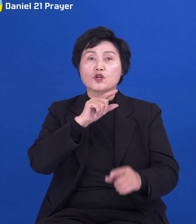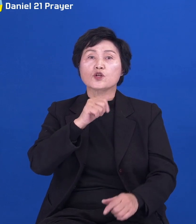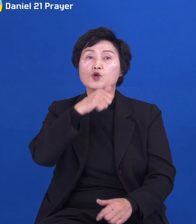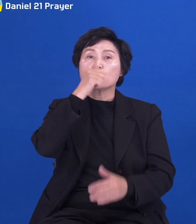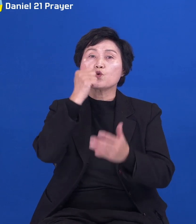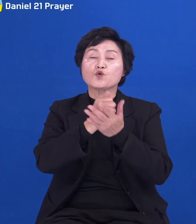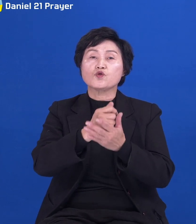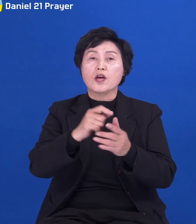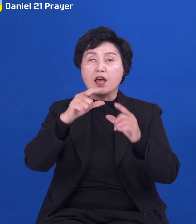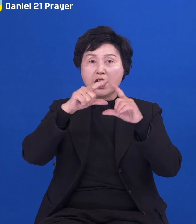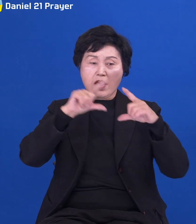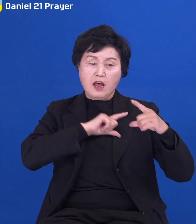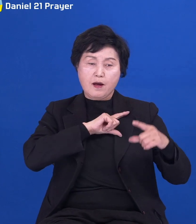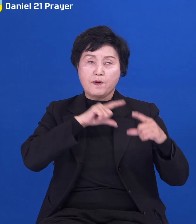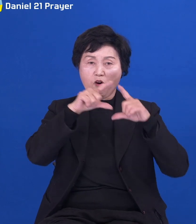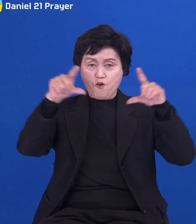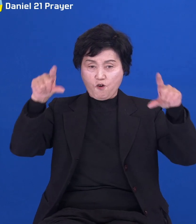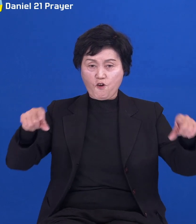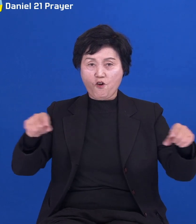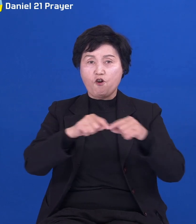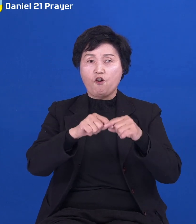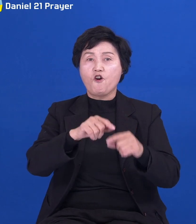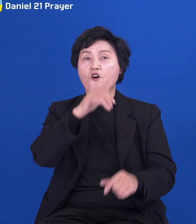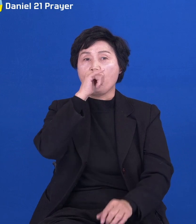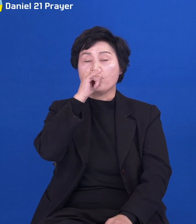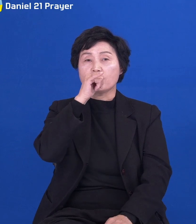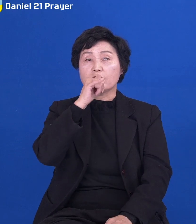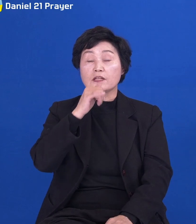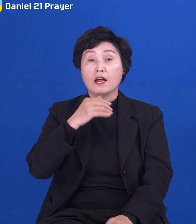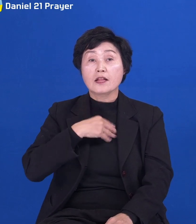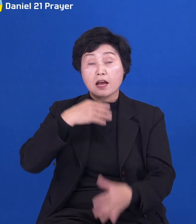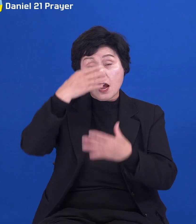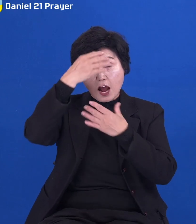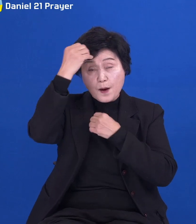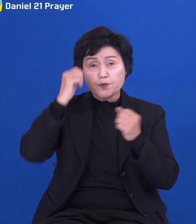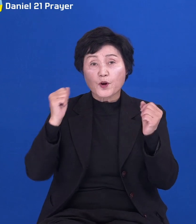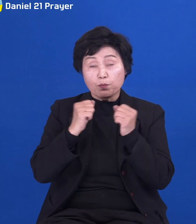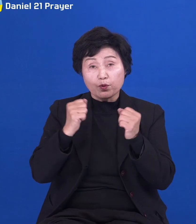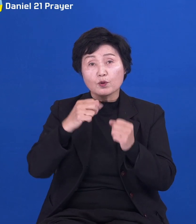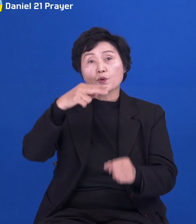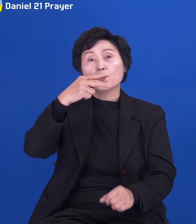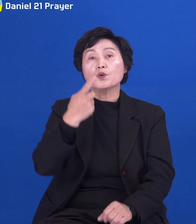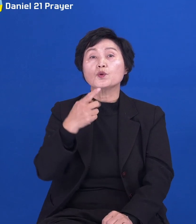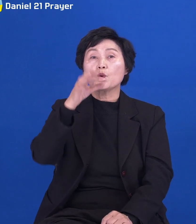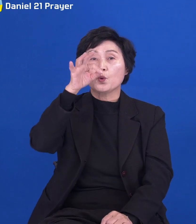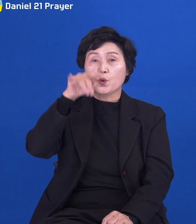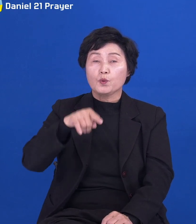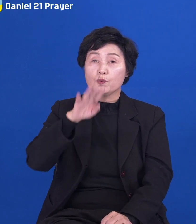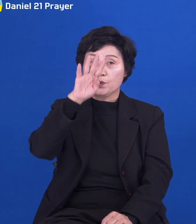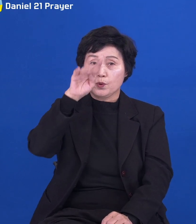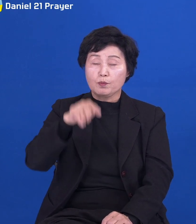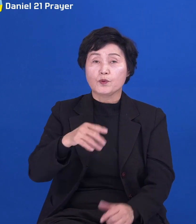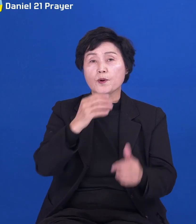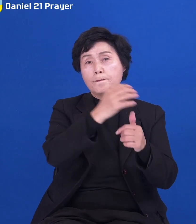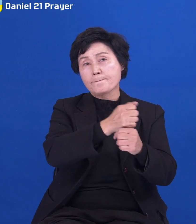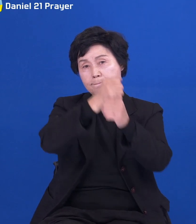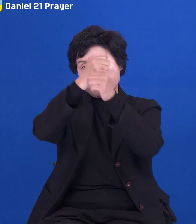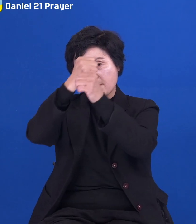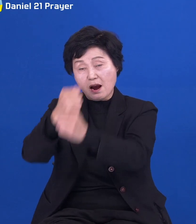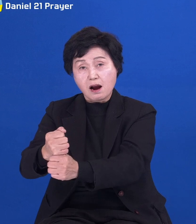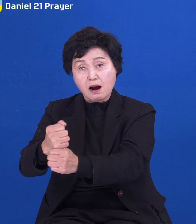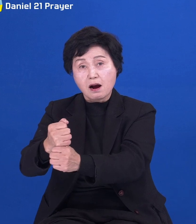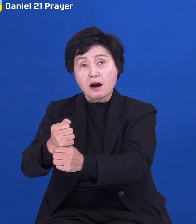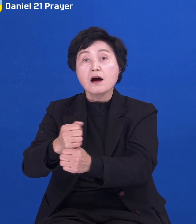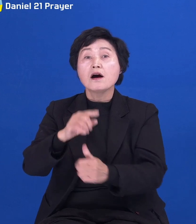했던 거죠. 그래서 저는 함경북도 도보이부로 이송이 되었는데요. 당시 제가 함경북도